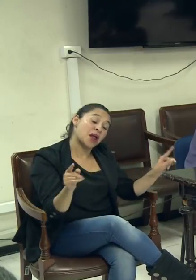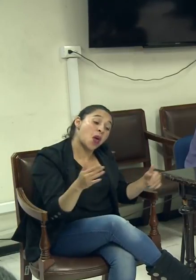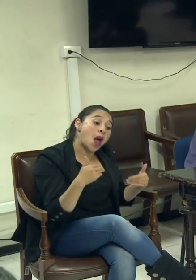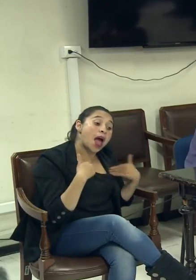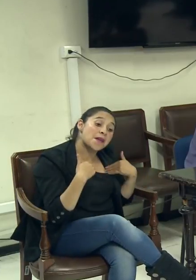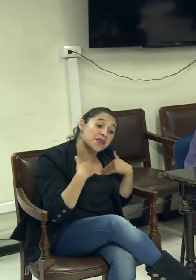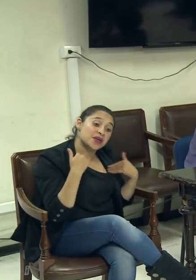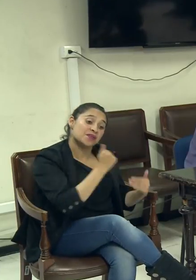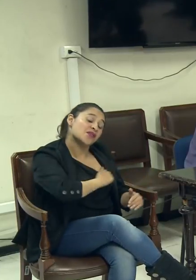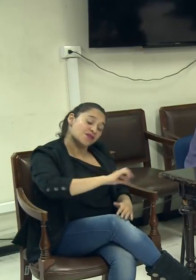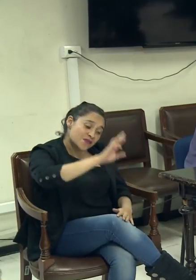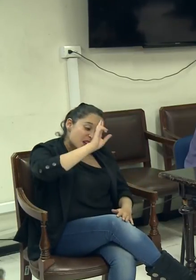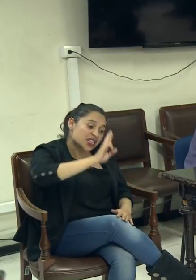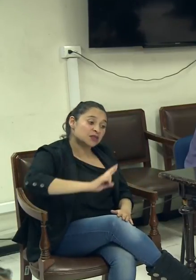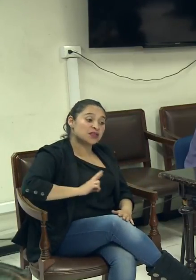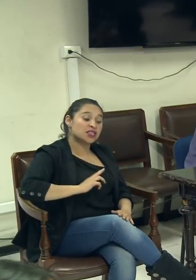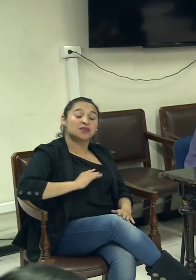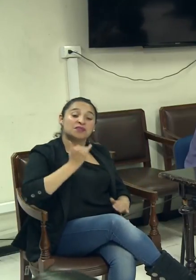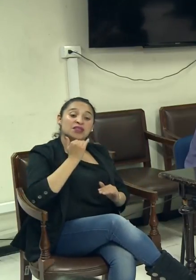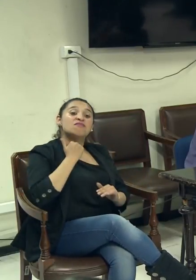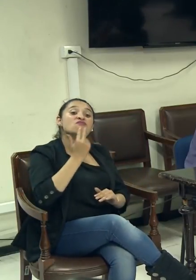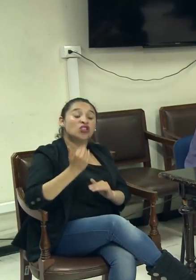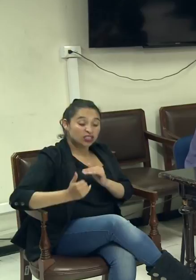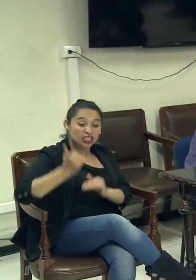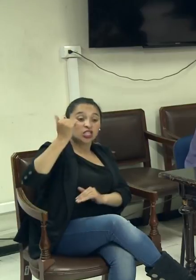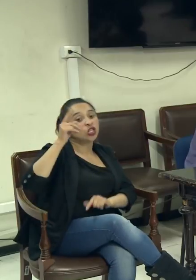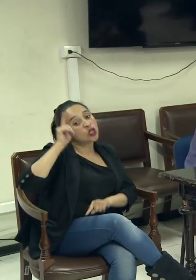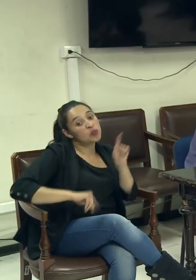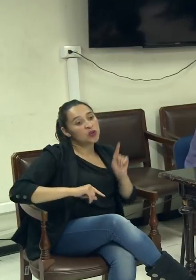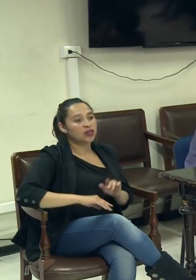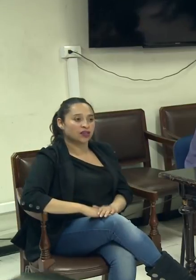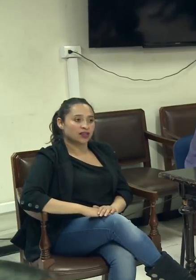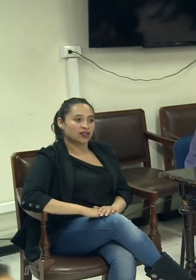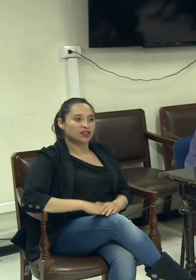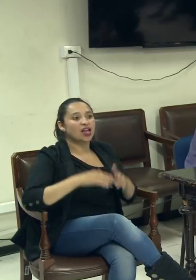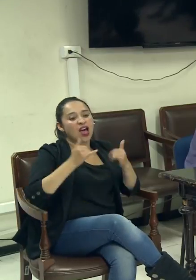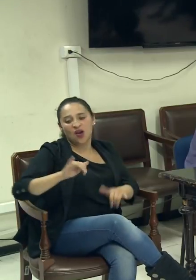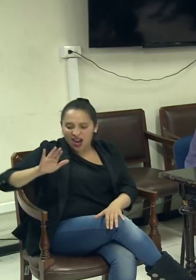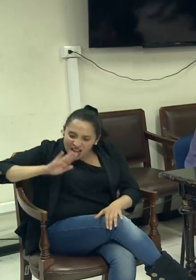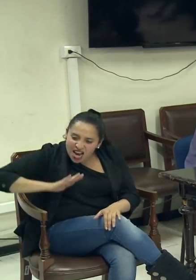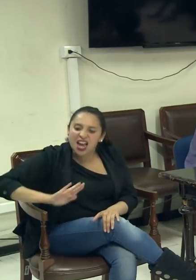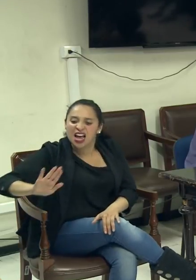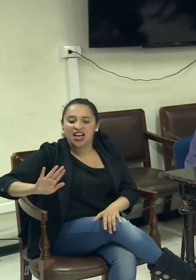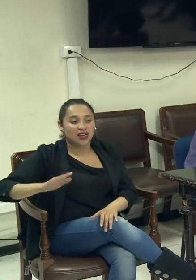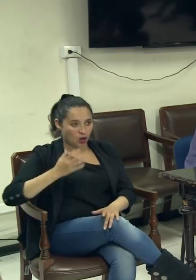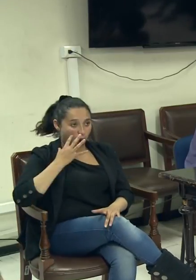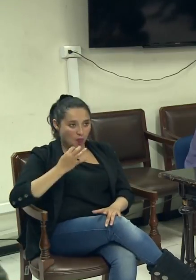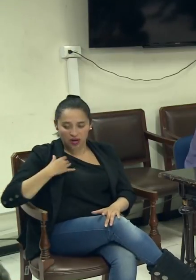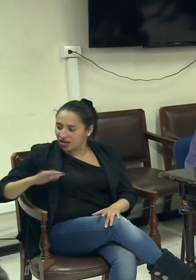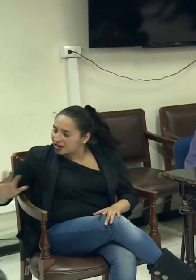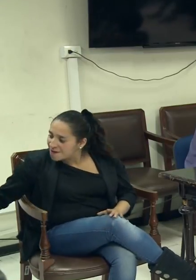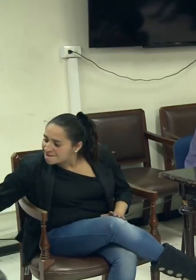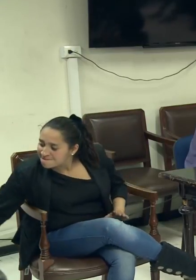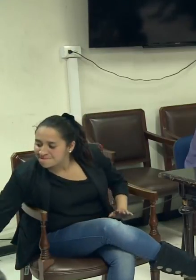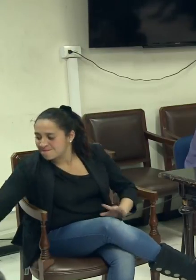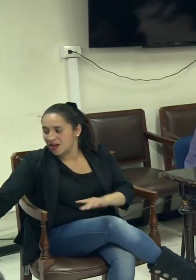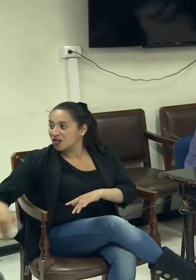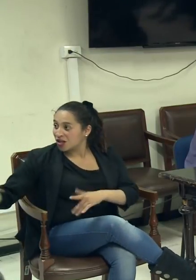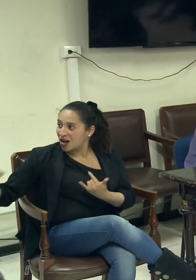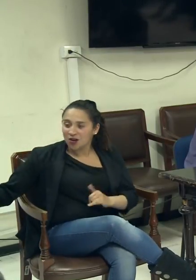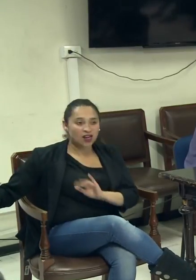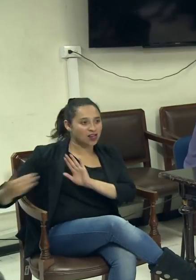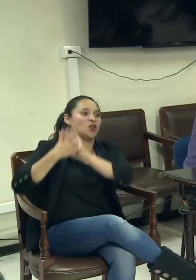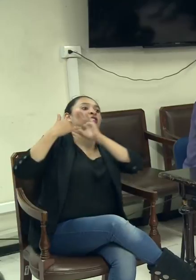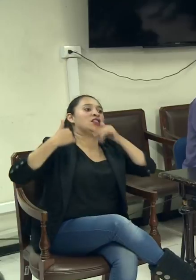voz! ¡Ay, claro, como te di un empujón ahora me vas a denunciar y yo voy a hacer no sé qué! Bueno,